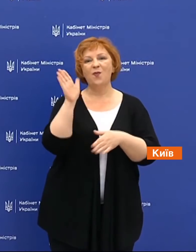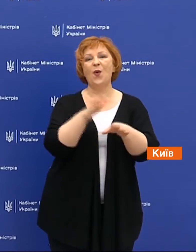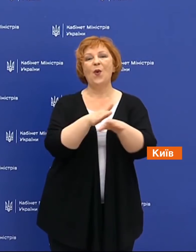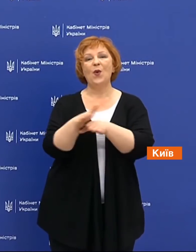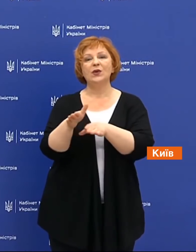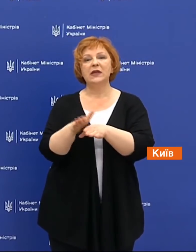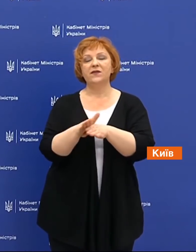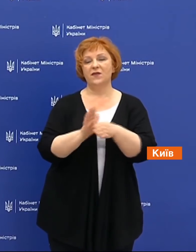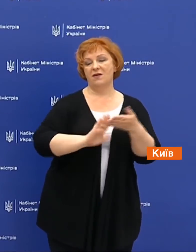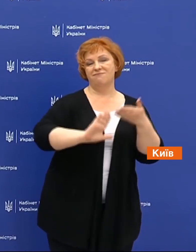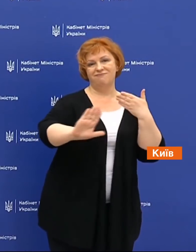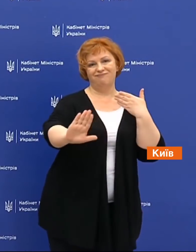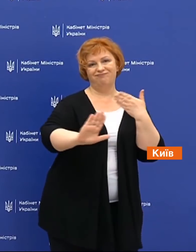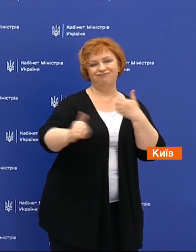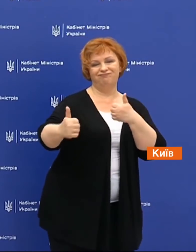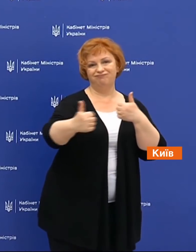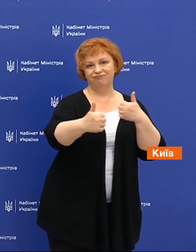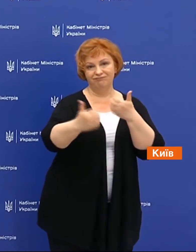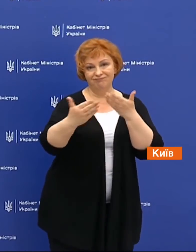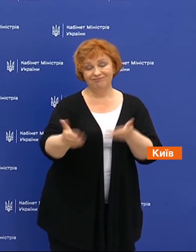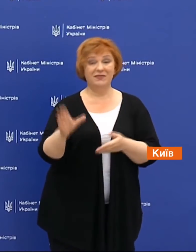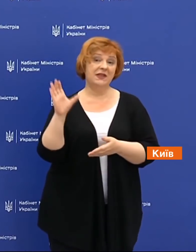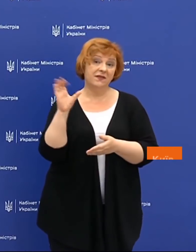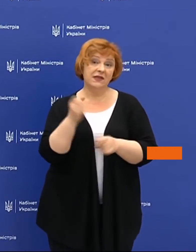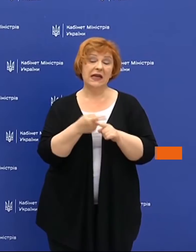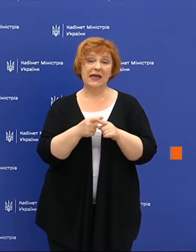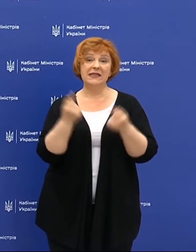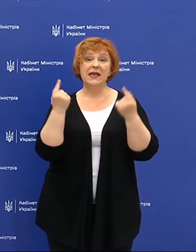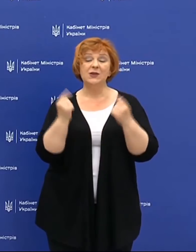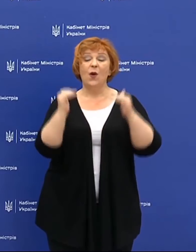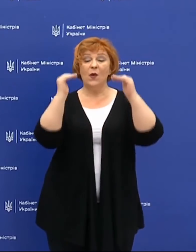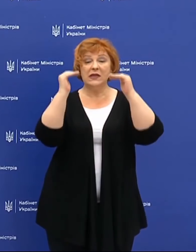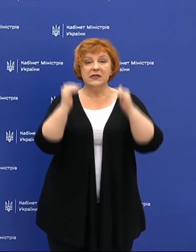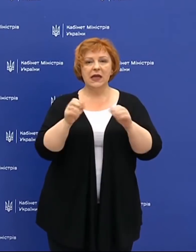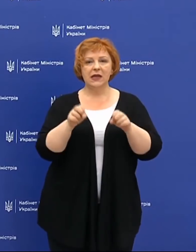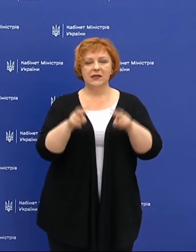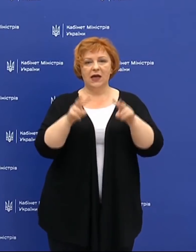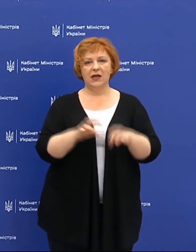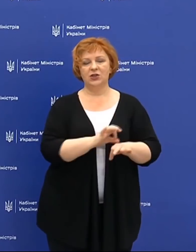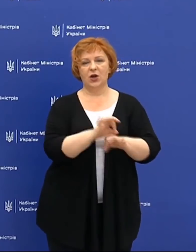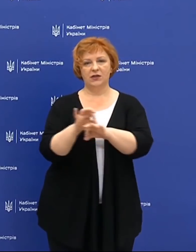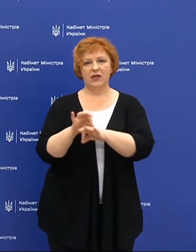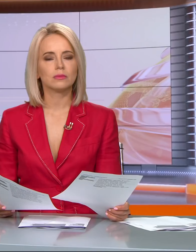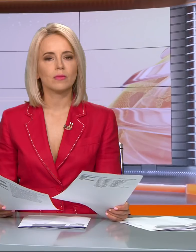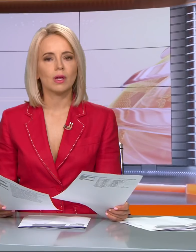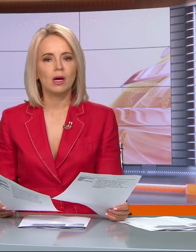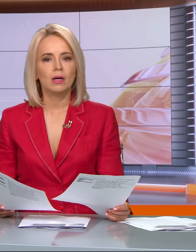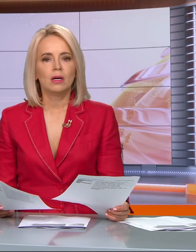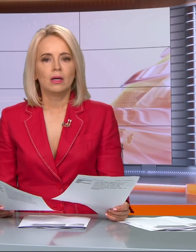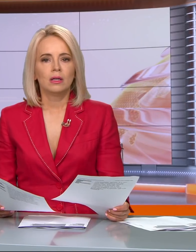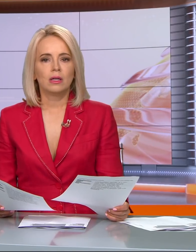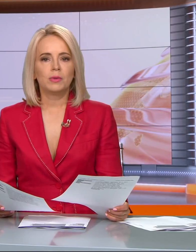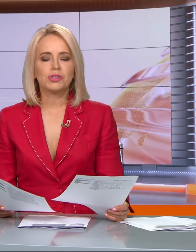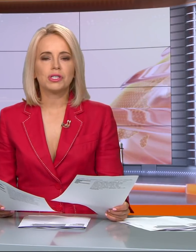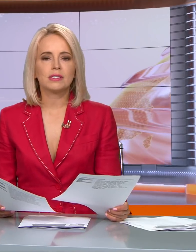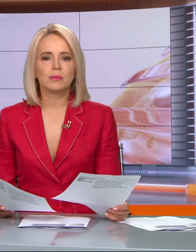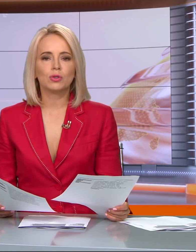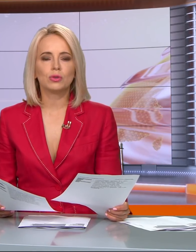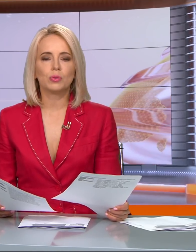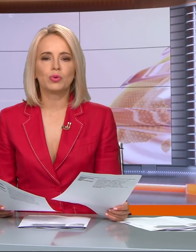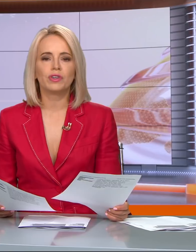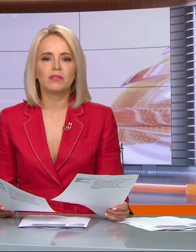дотримуватися соціальної дистанції, то це все суттєво знижає ризик захворюваності. На